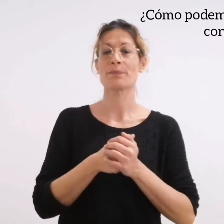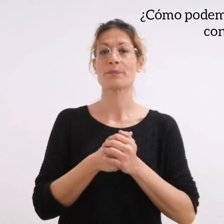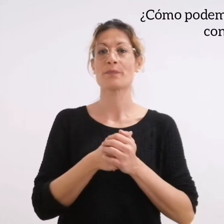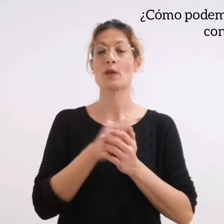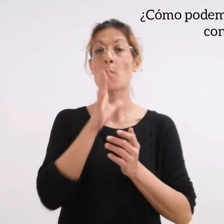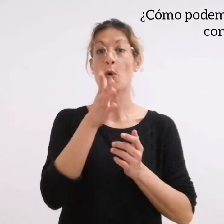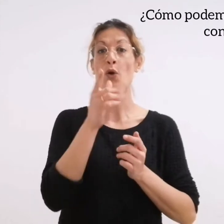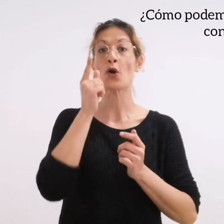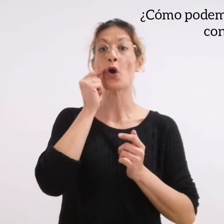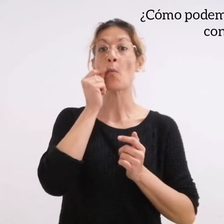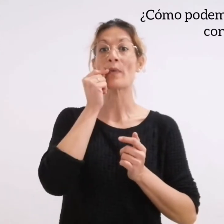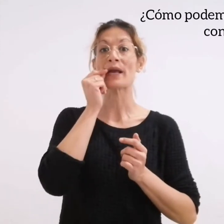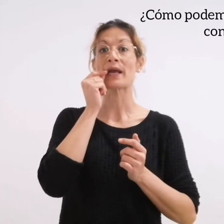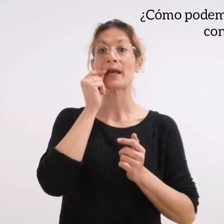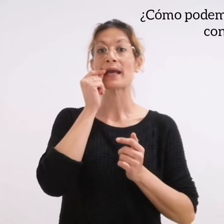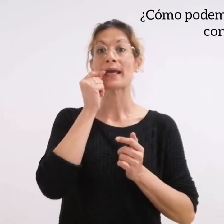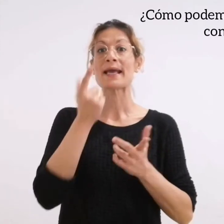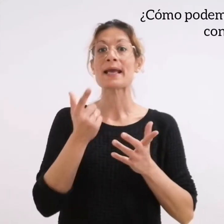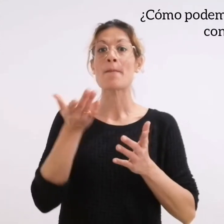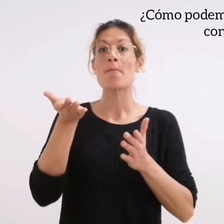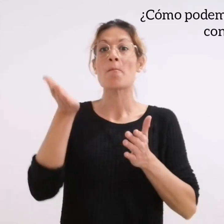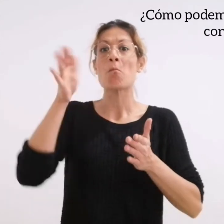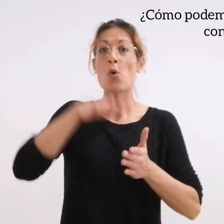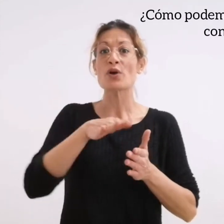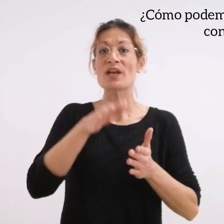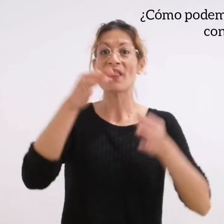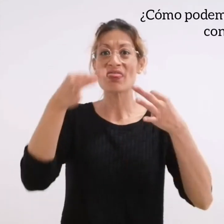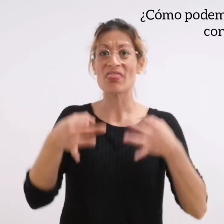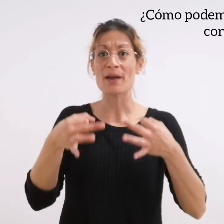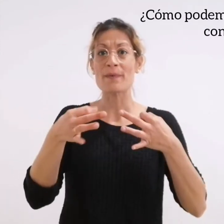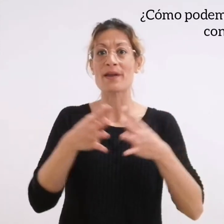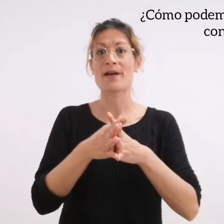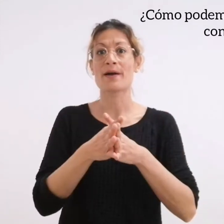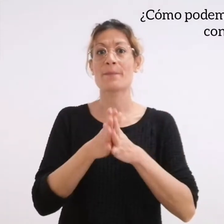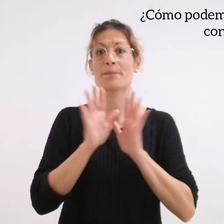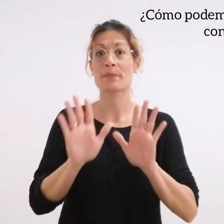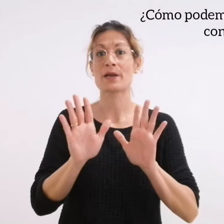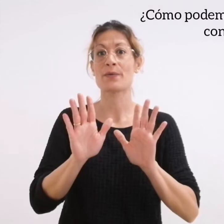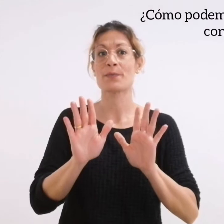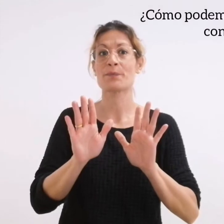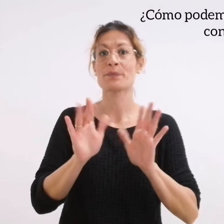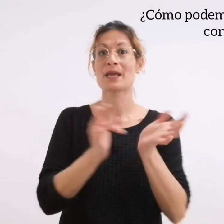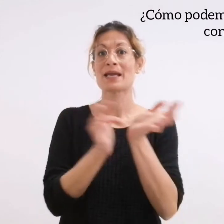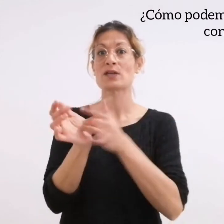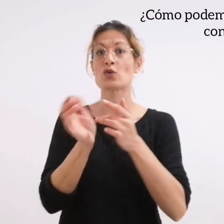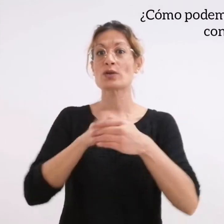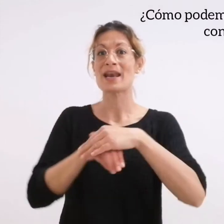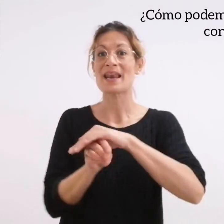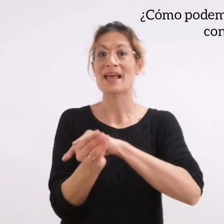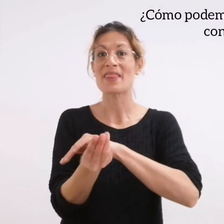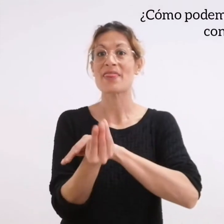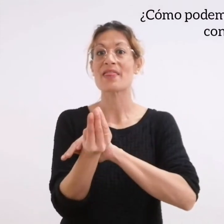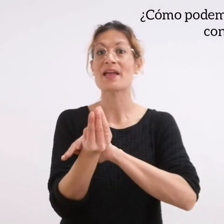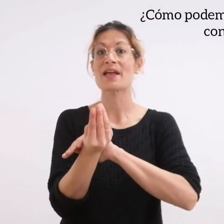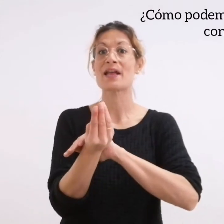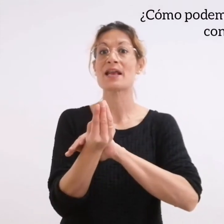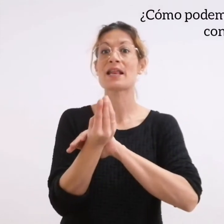ese hombre tenía que ser sin pecado, por eso fue Dios que a través de una mujer virgen se encarnó y se hizo hombre para poder